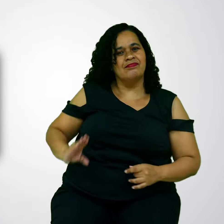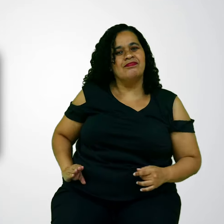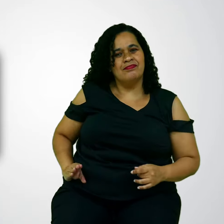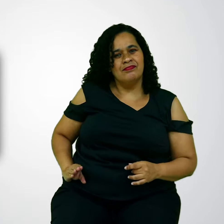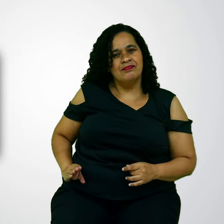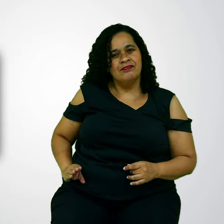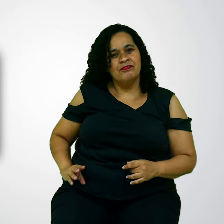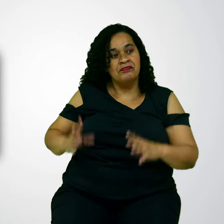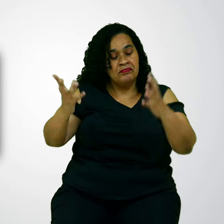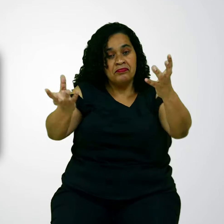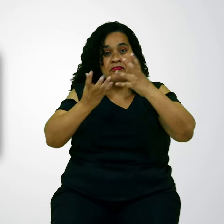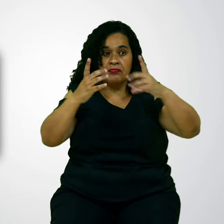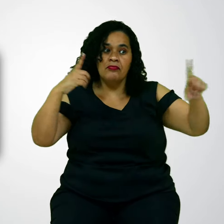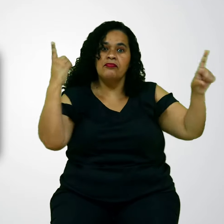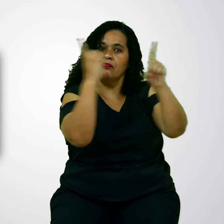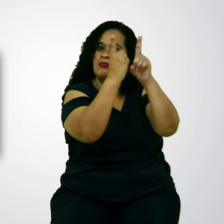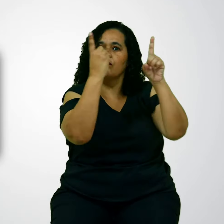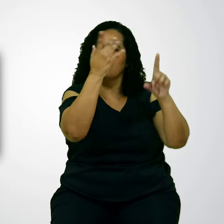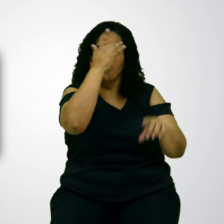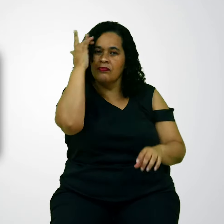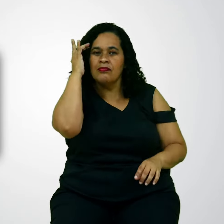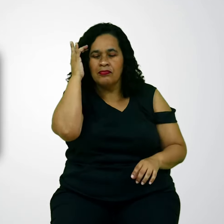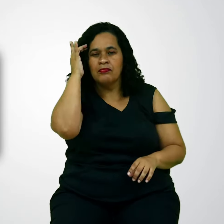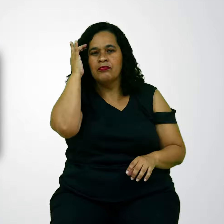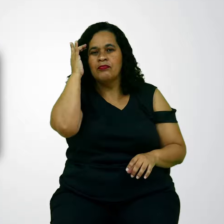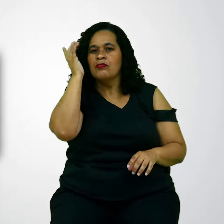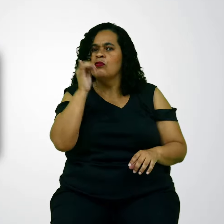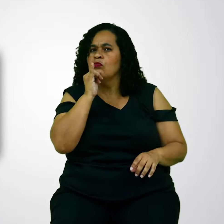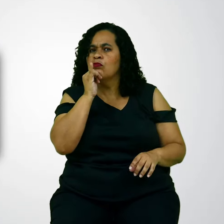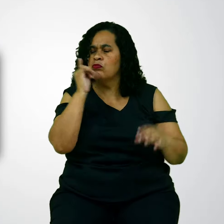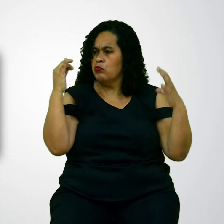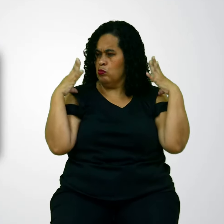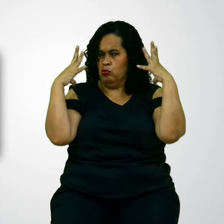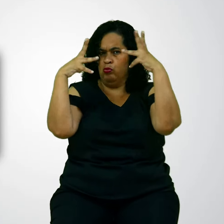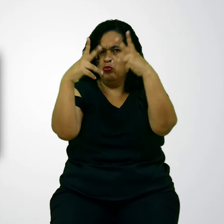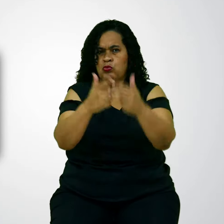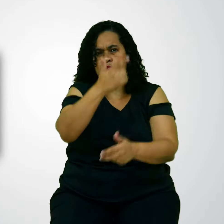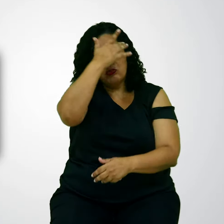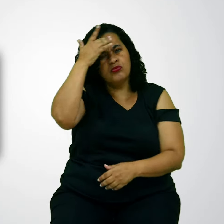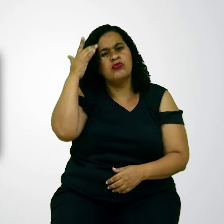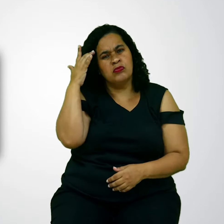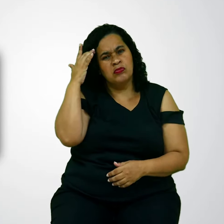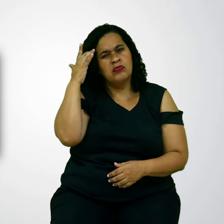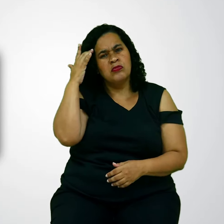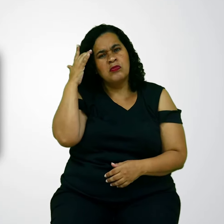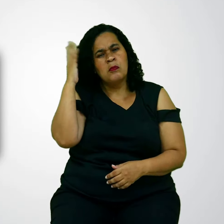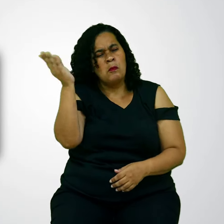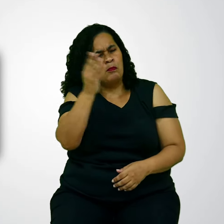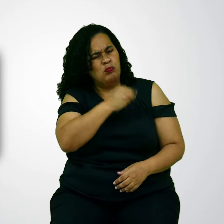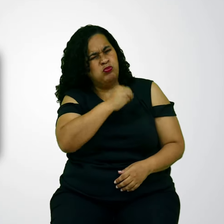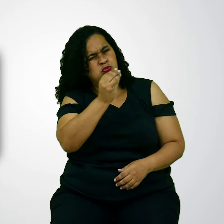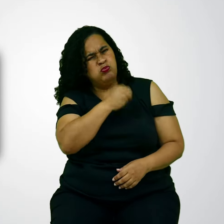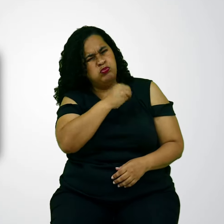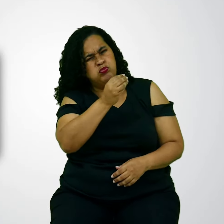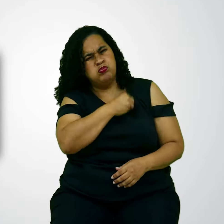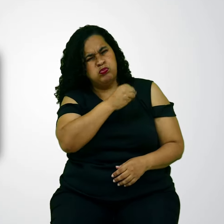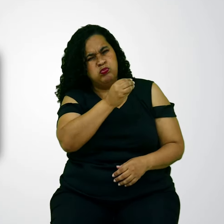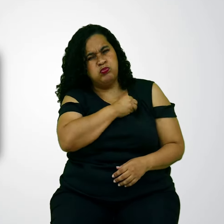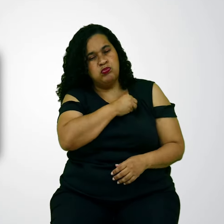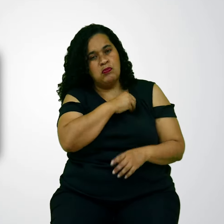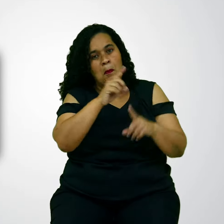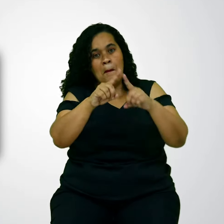aqui, olha, todos nós fugimos do paraíso, Gênesis 3, foi embora, mas há a promessa, Gênesis